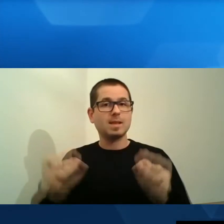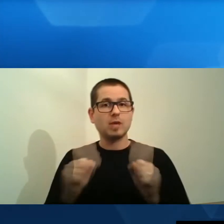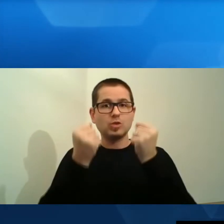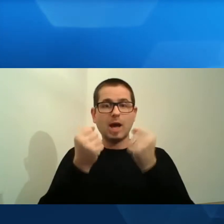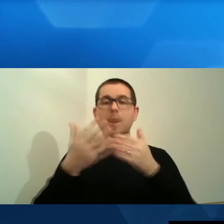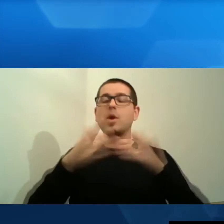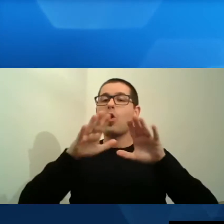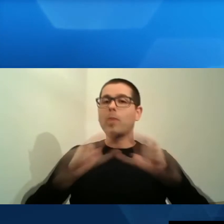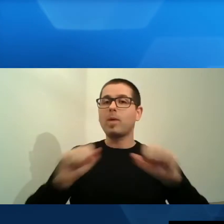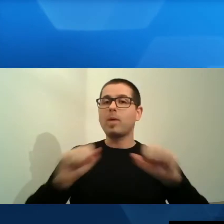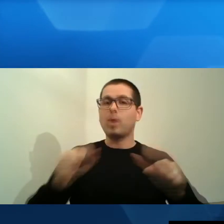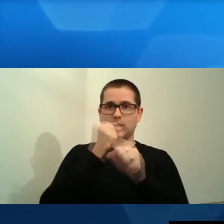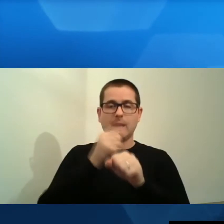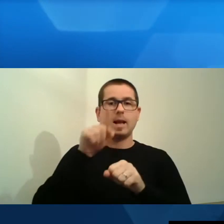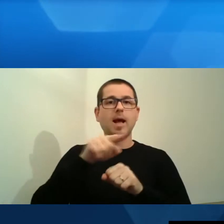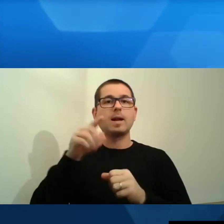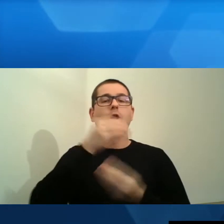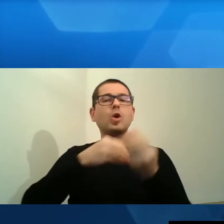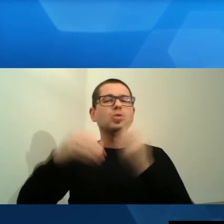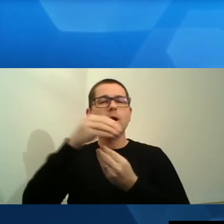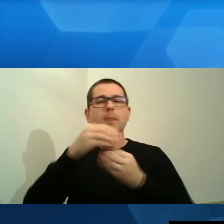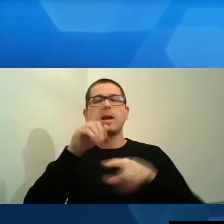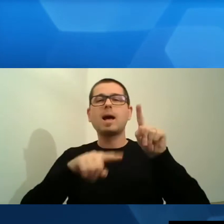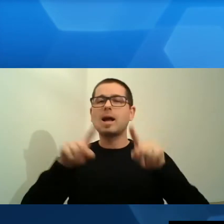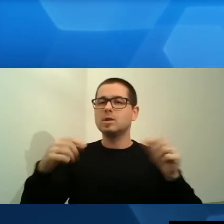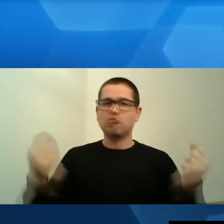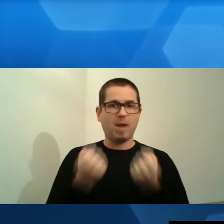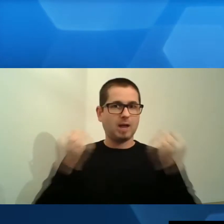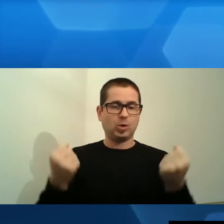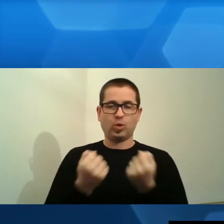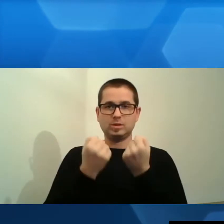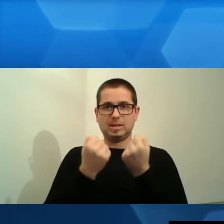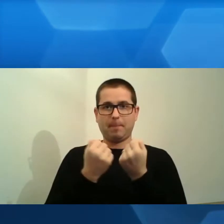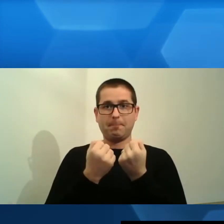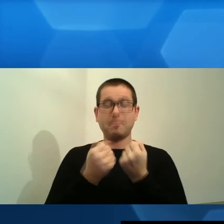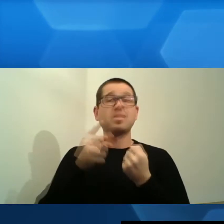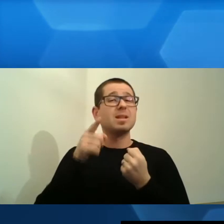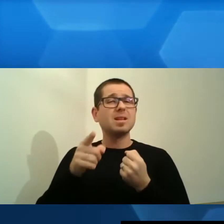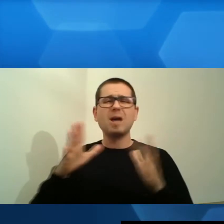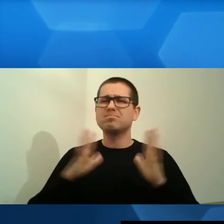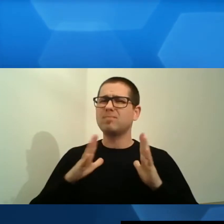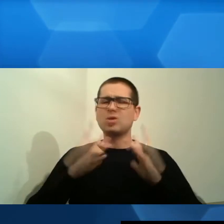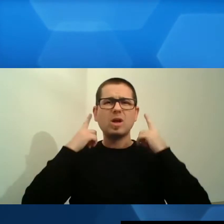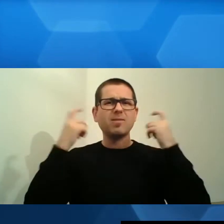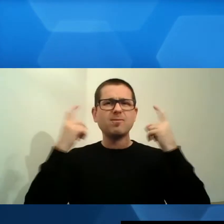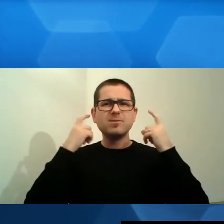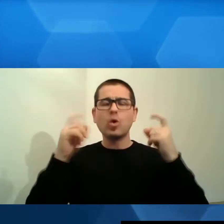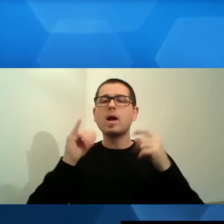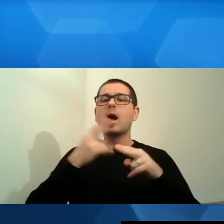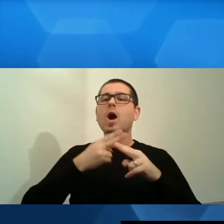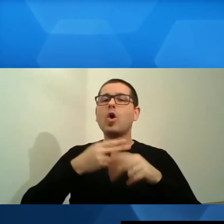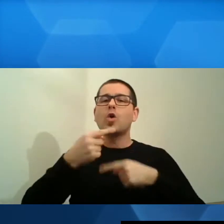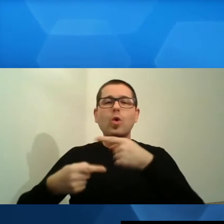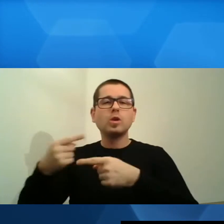povezane težave pri upravljanju dela ter izogibanje različnim aktivnostim. Ta fantomski zvok je v